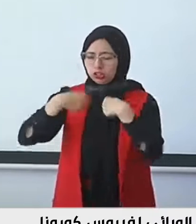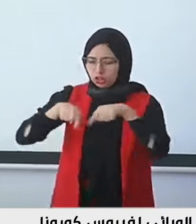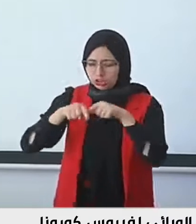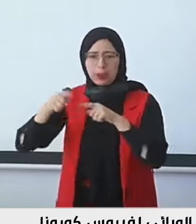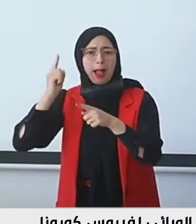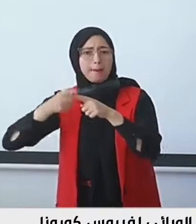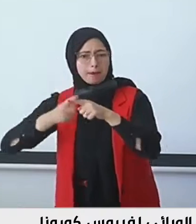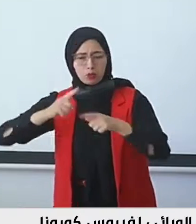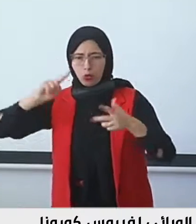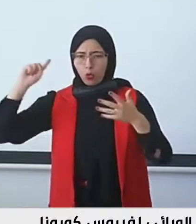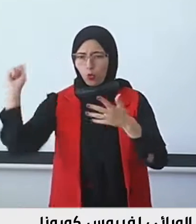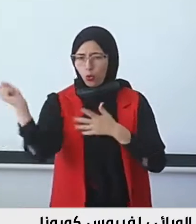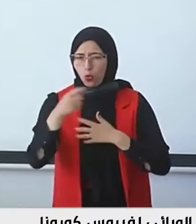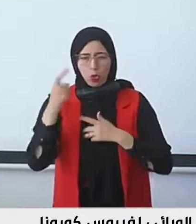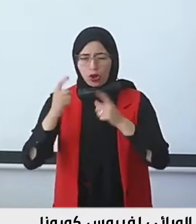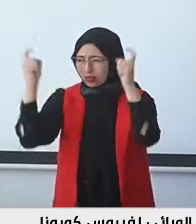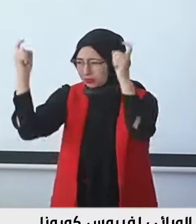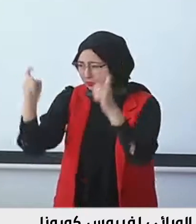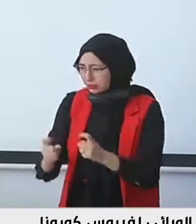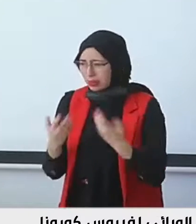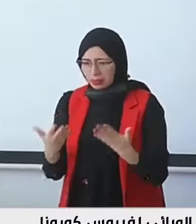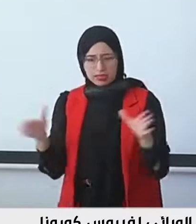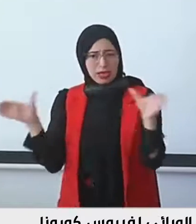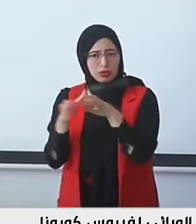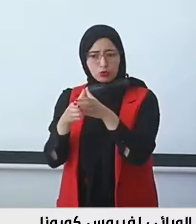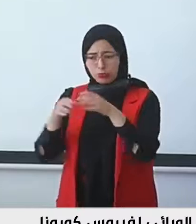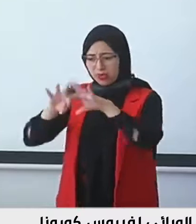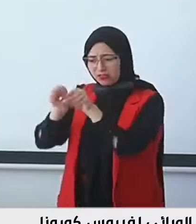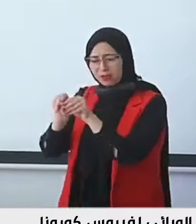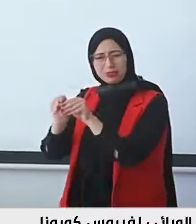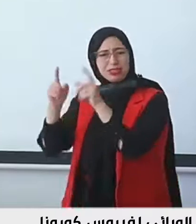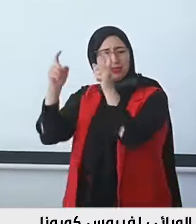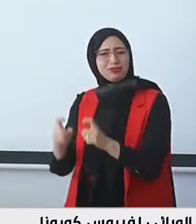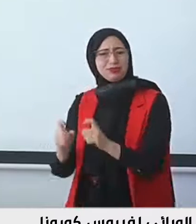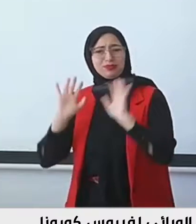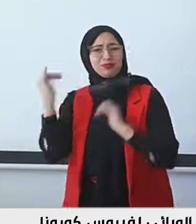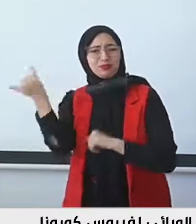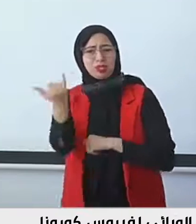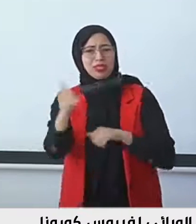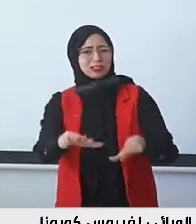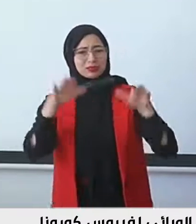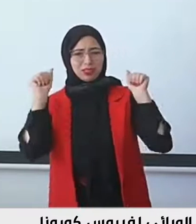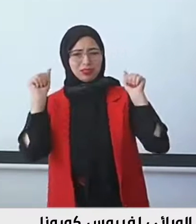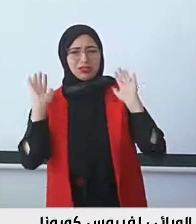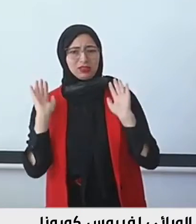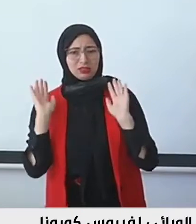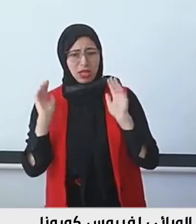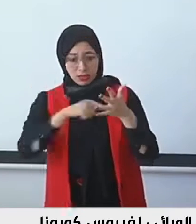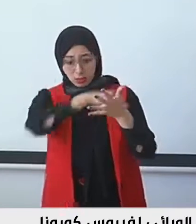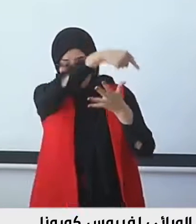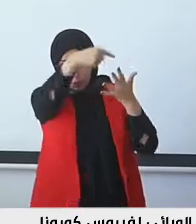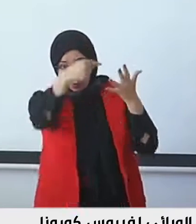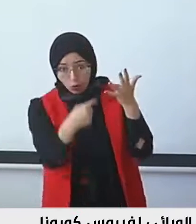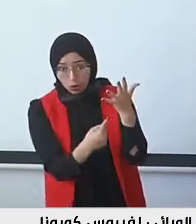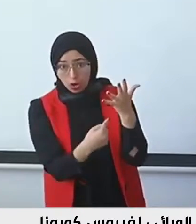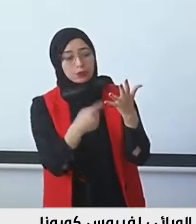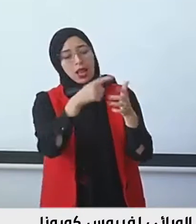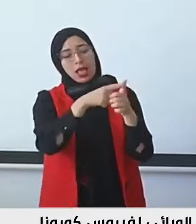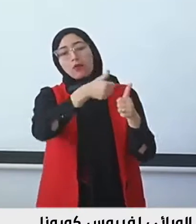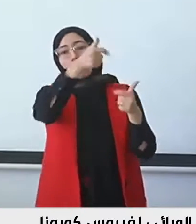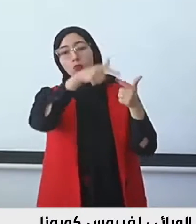من التظاهرات على اقصى حد حتى التجمعات العائليه ماذا بيه واحد ينقص منها. اذا ما تطبقوش